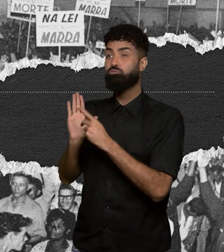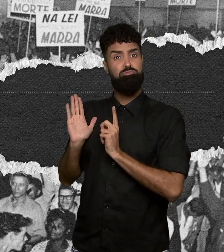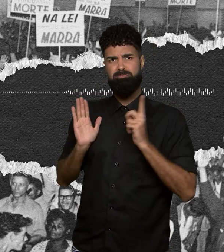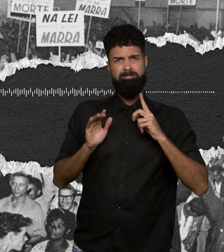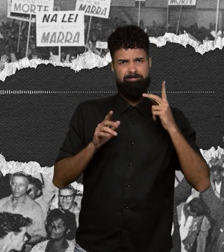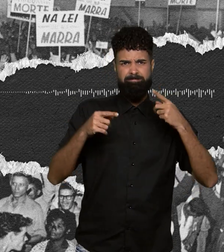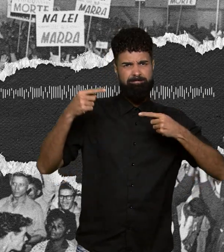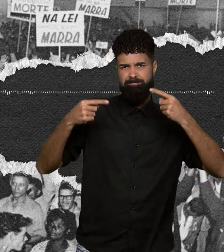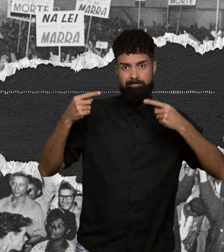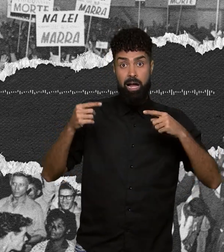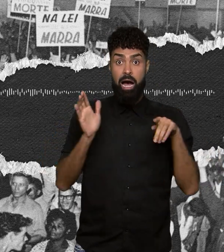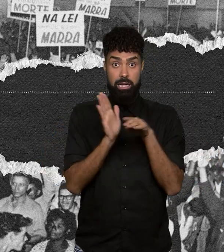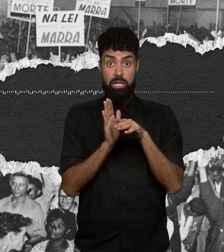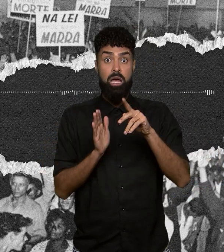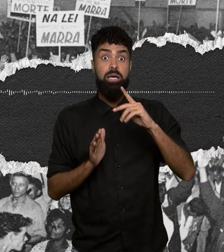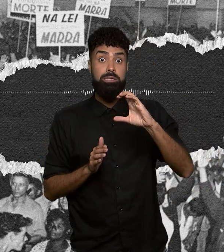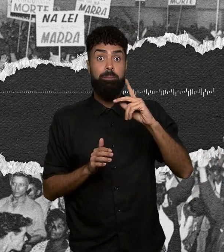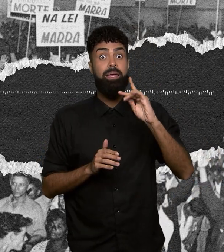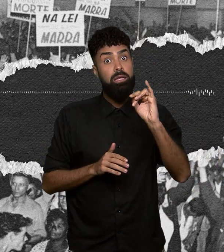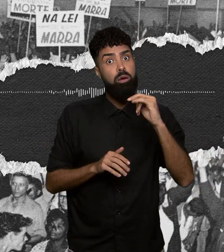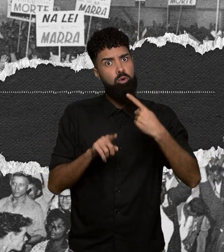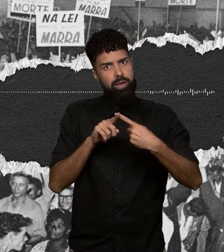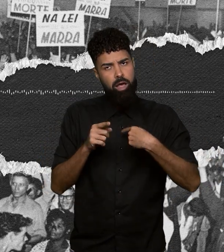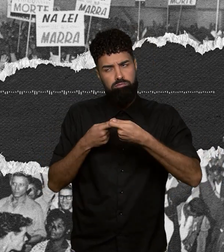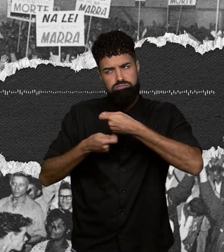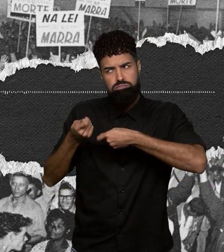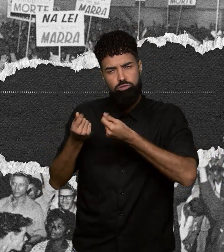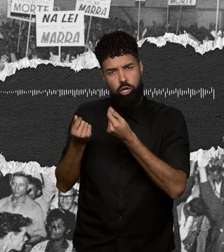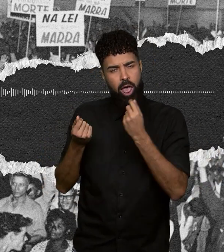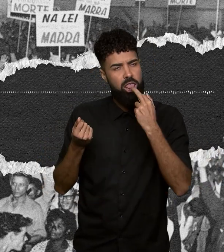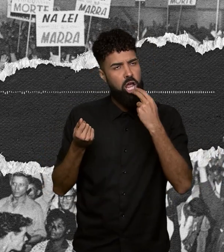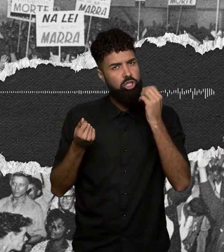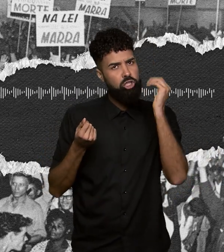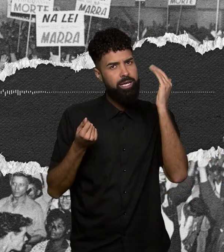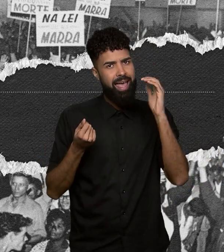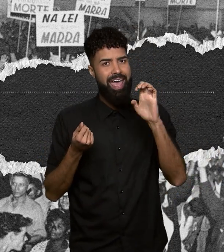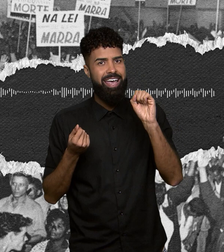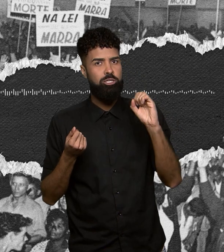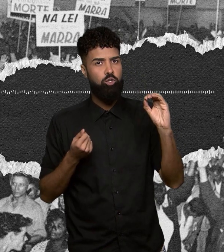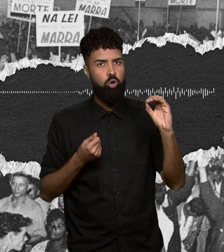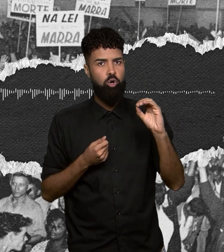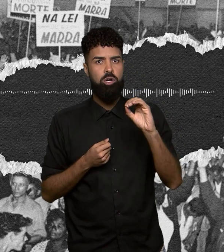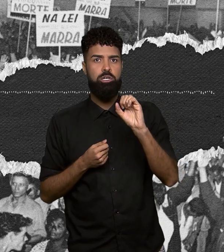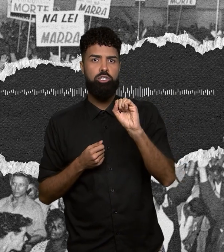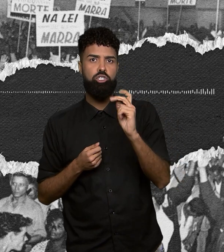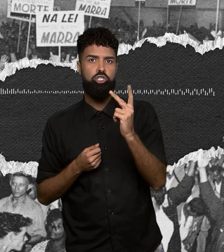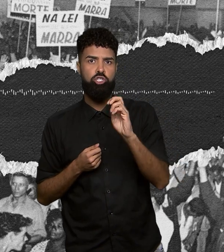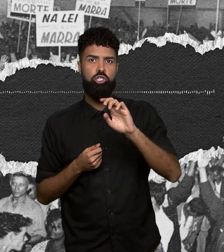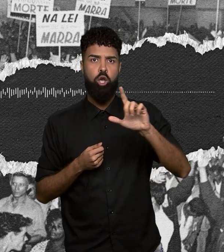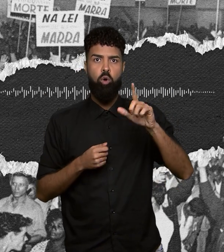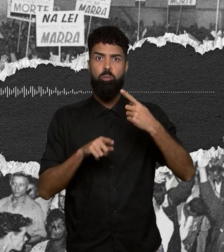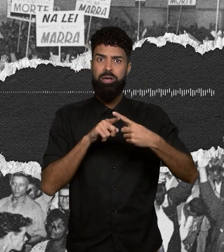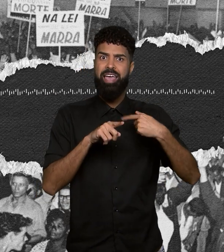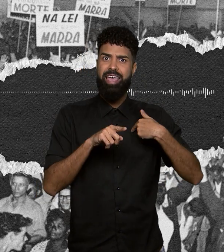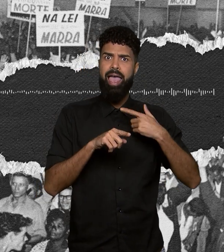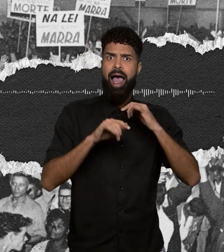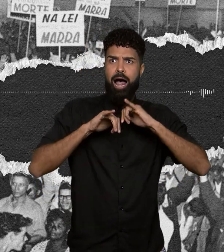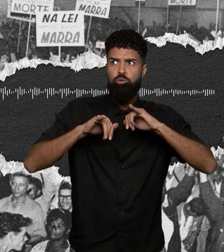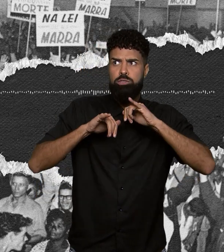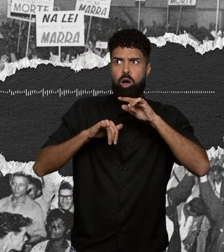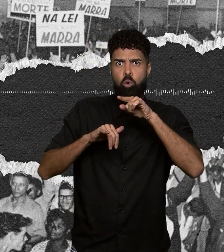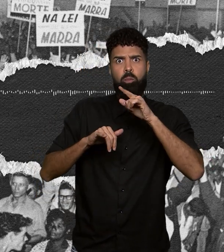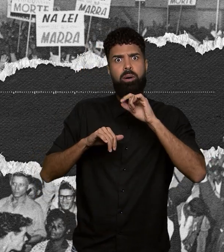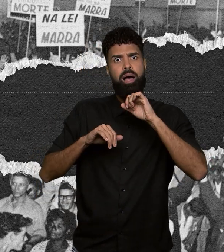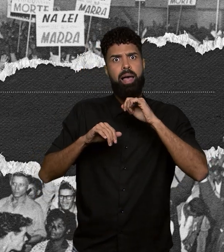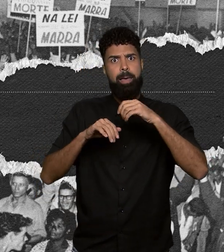CPI que expôs o dinheiro duto das petrolíferas estrangeiras u e Shell para anunciar na mesma mídia que era contra o